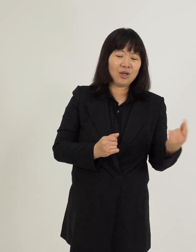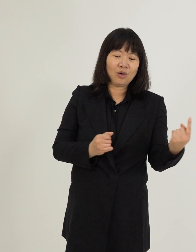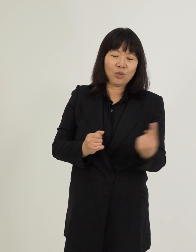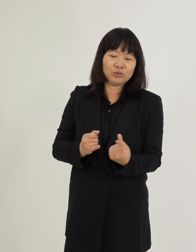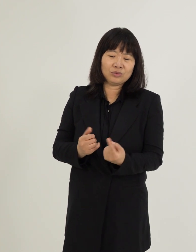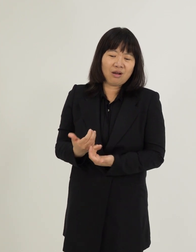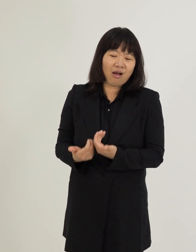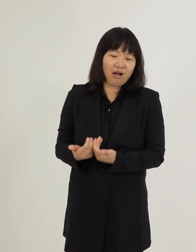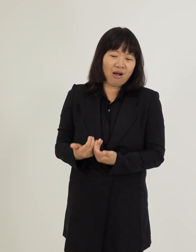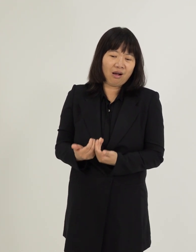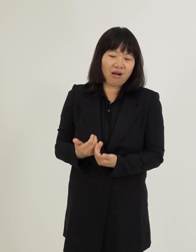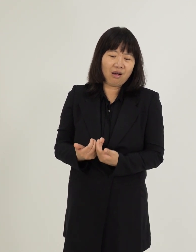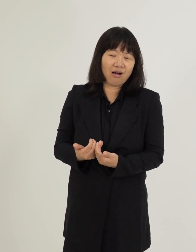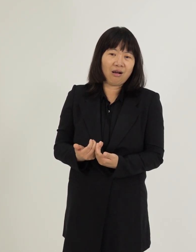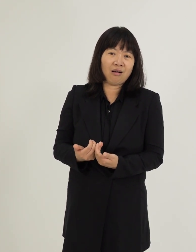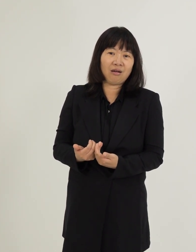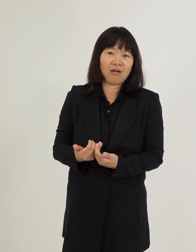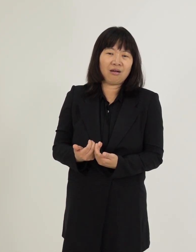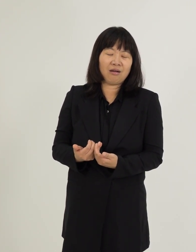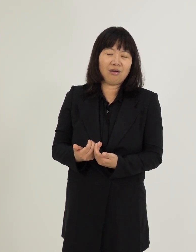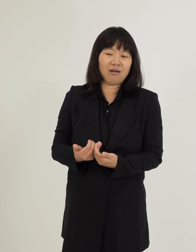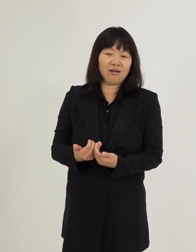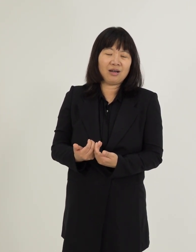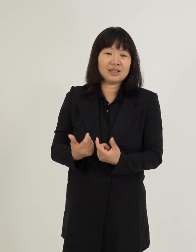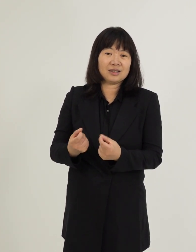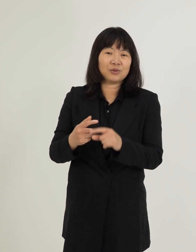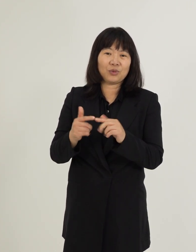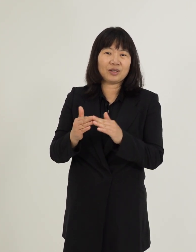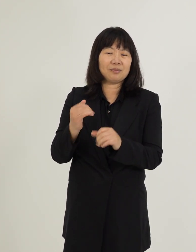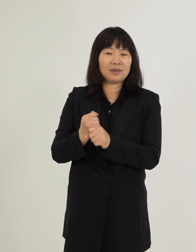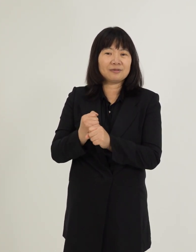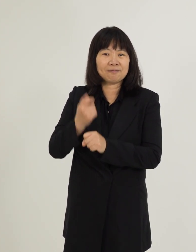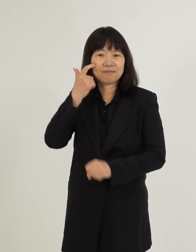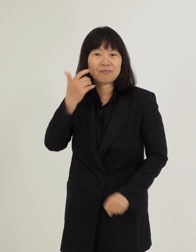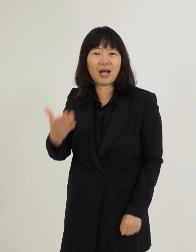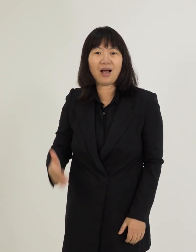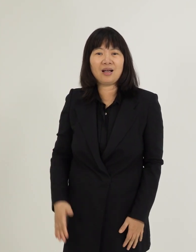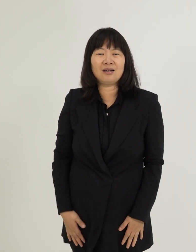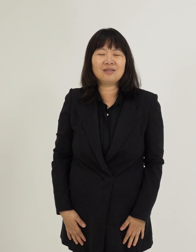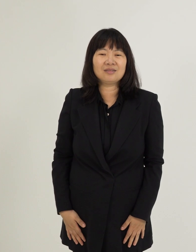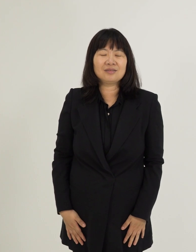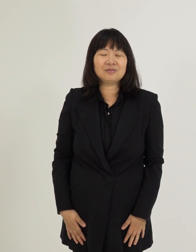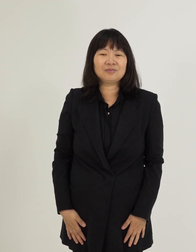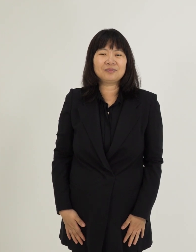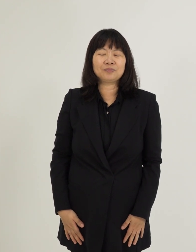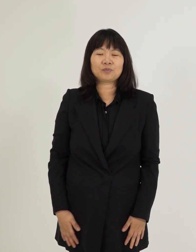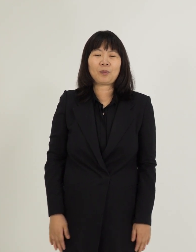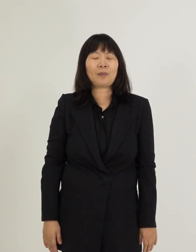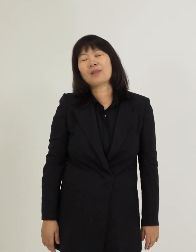이스라엘에 쫓겨난 자들, 이 시대 이 사람들은 사회에 죄인 취급받았어요. 저들이 저렇게 장애를 가진